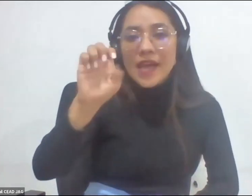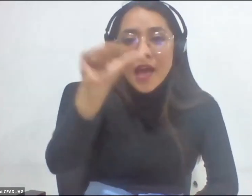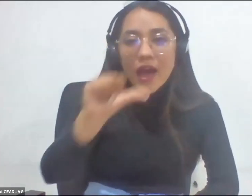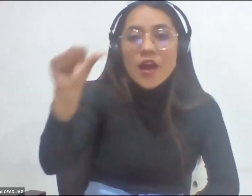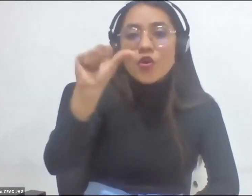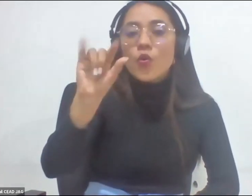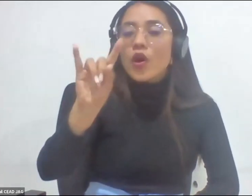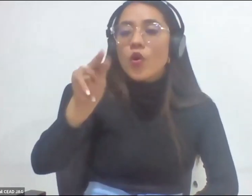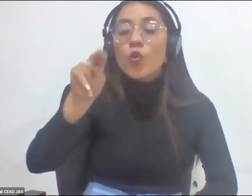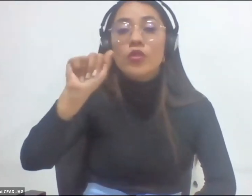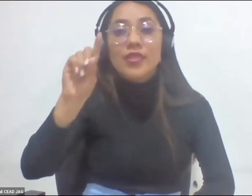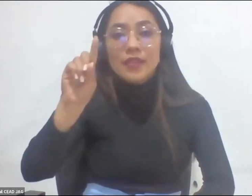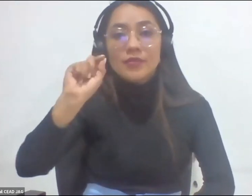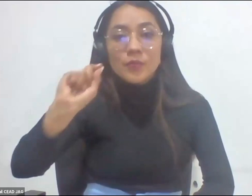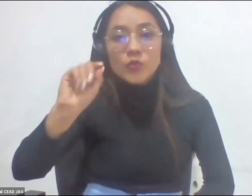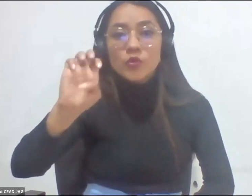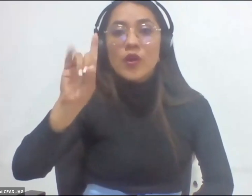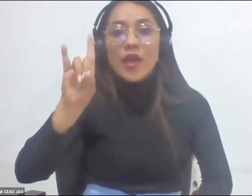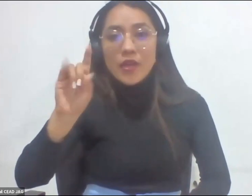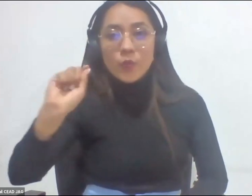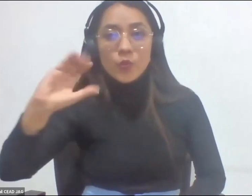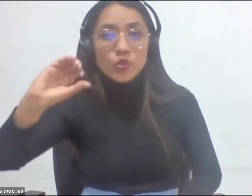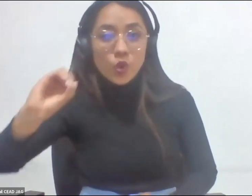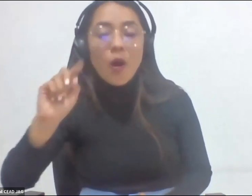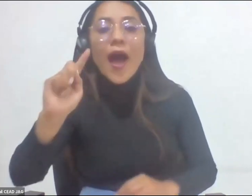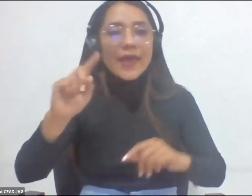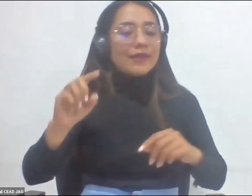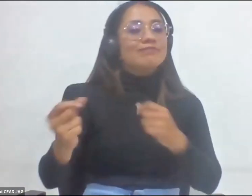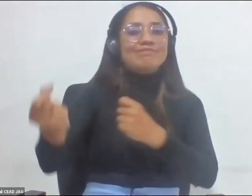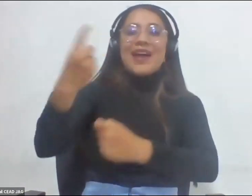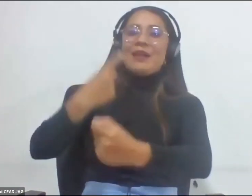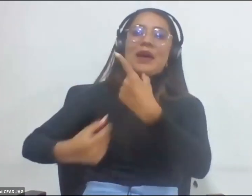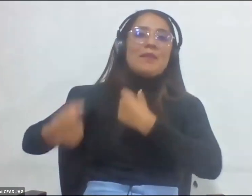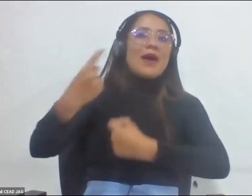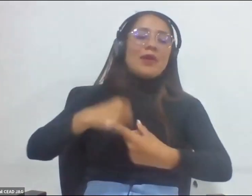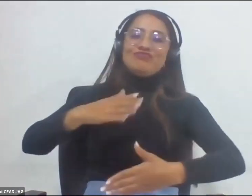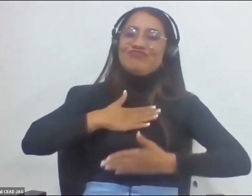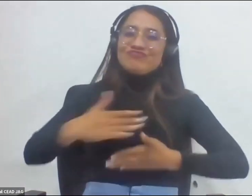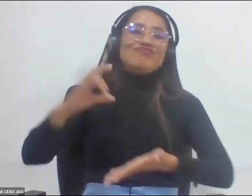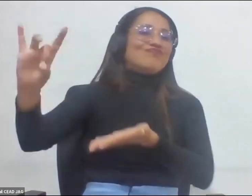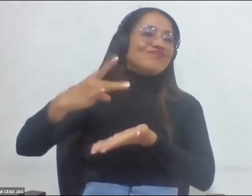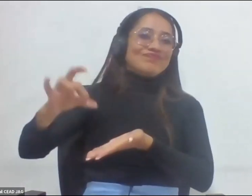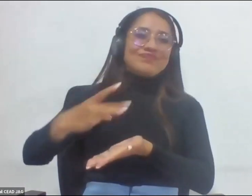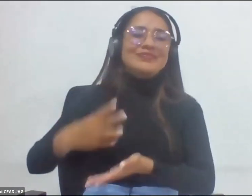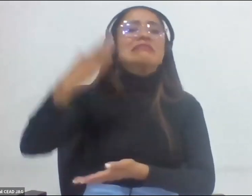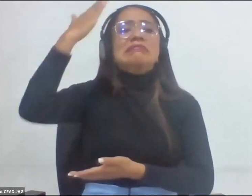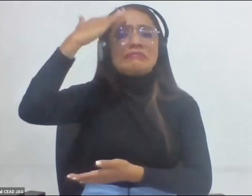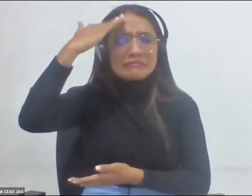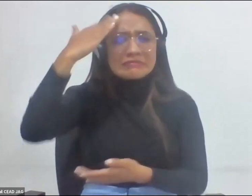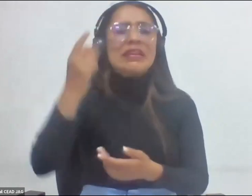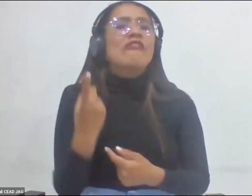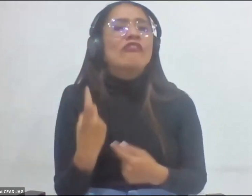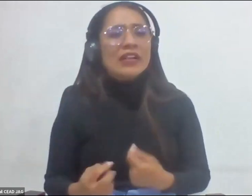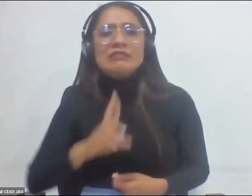punto Edu punto com nos formulan las preguntas que hayan quedado sin atender que sé que son muchas porque la asistencia fue